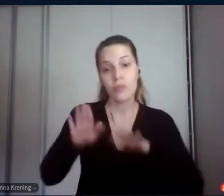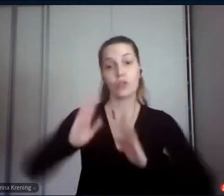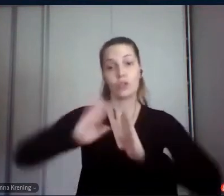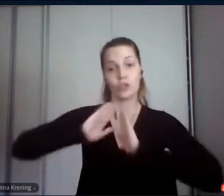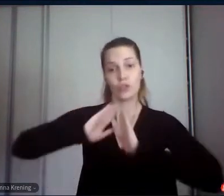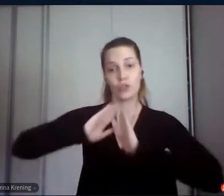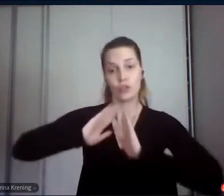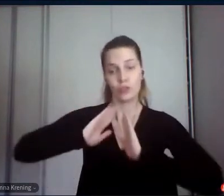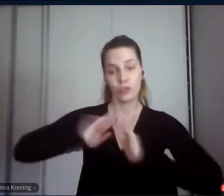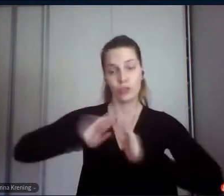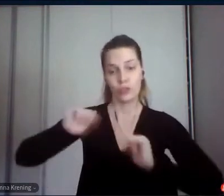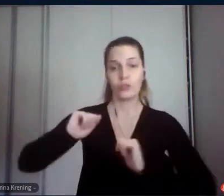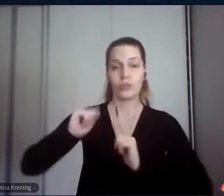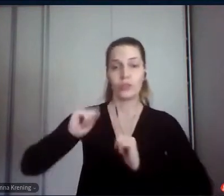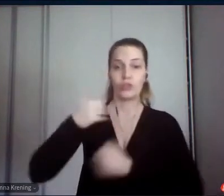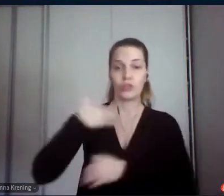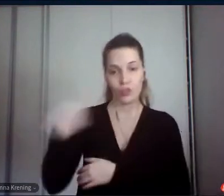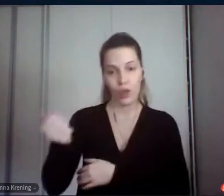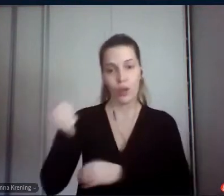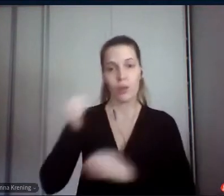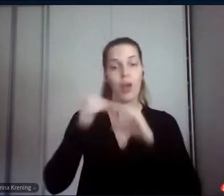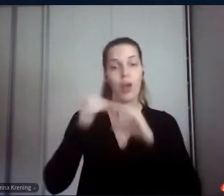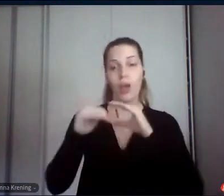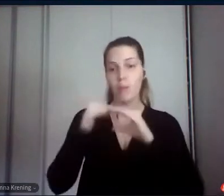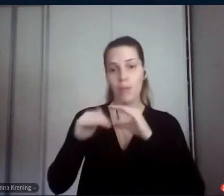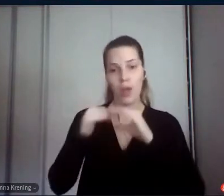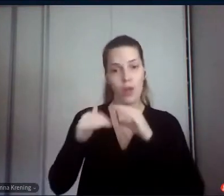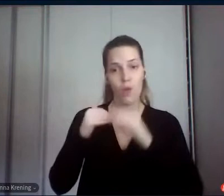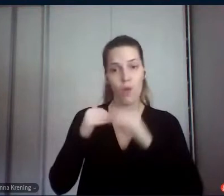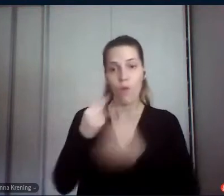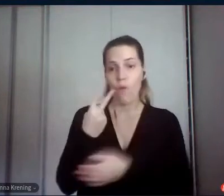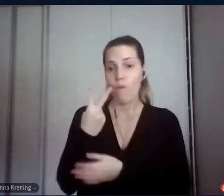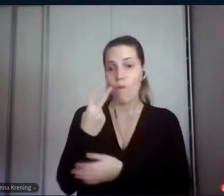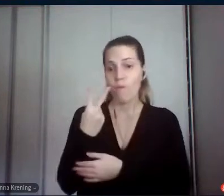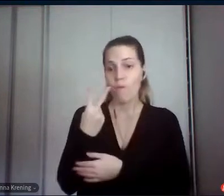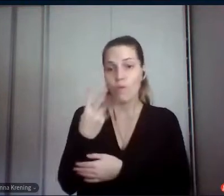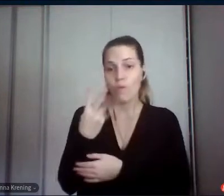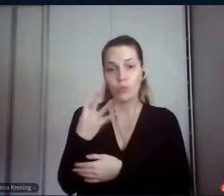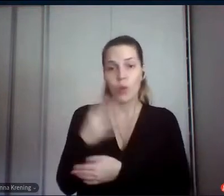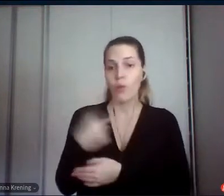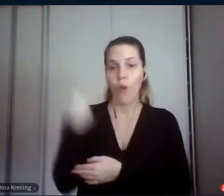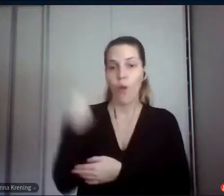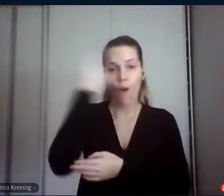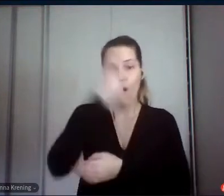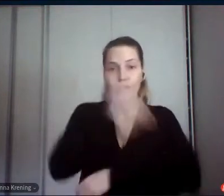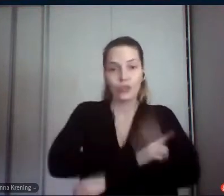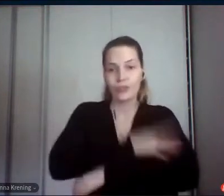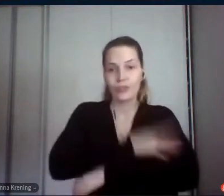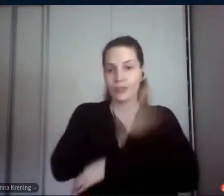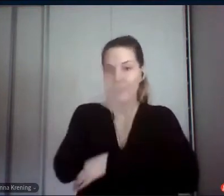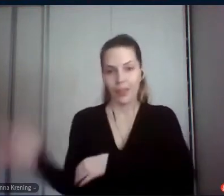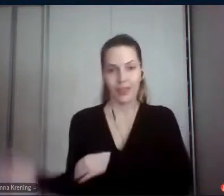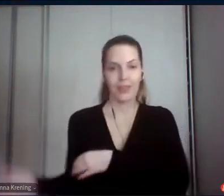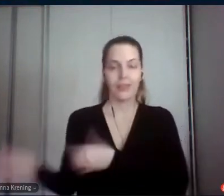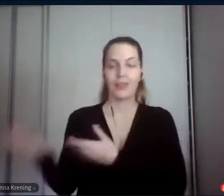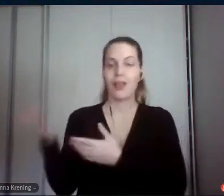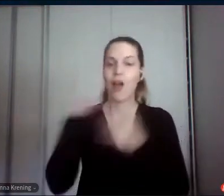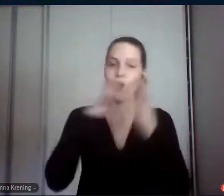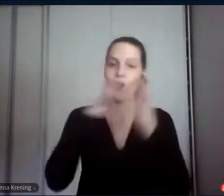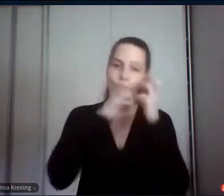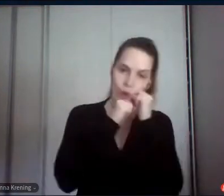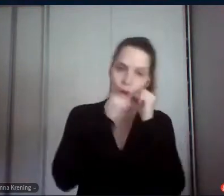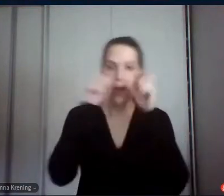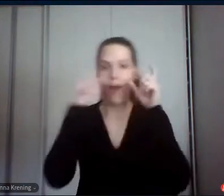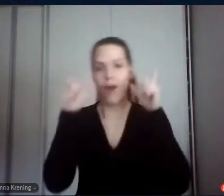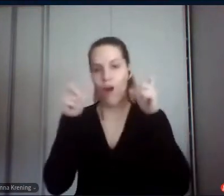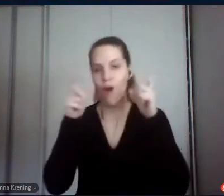Os e-mails, eles 24 horas, né, sendo quase checados. A gente dorme e acorda checando os